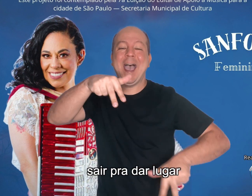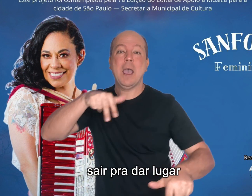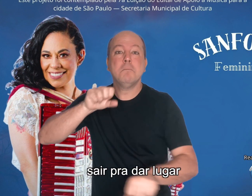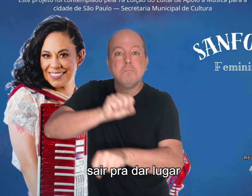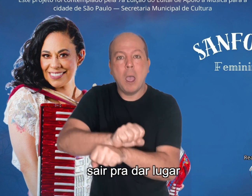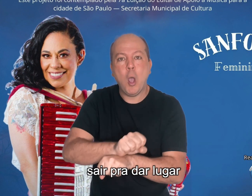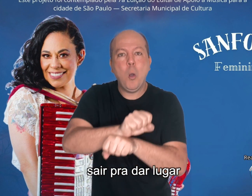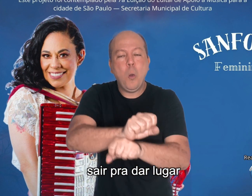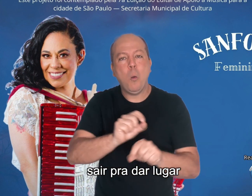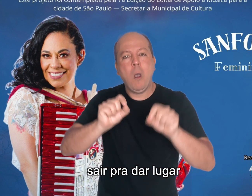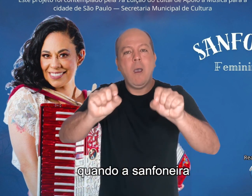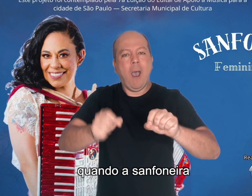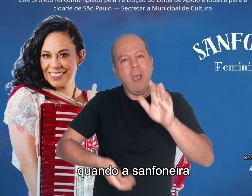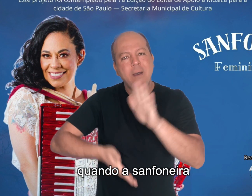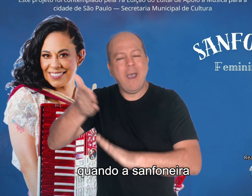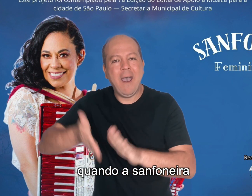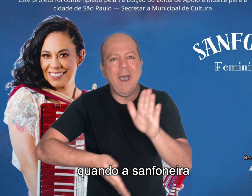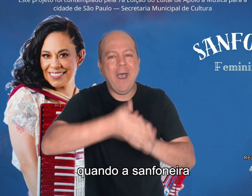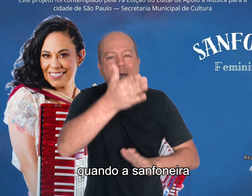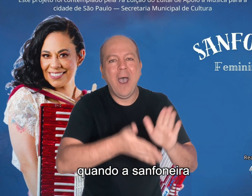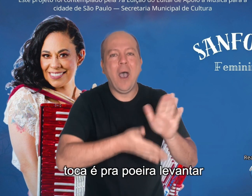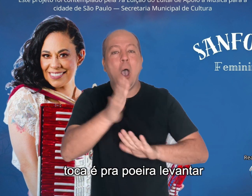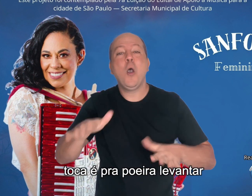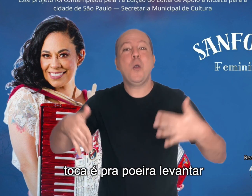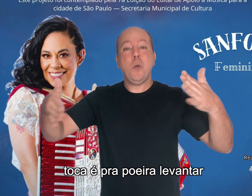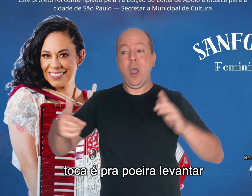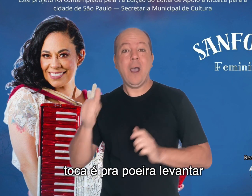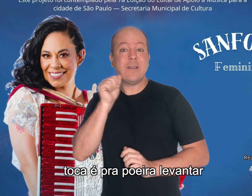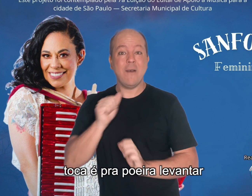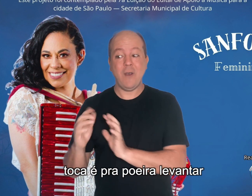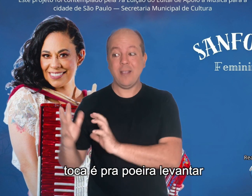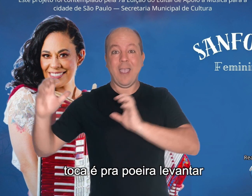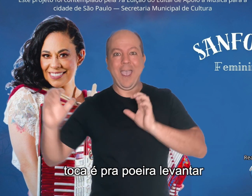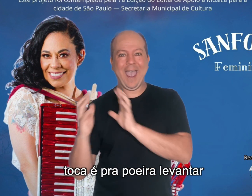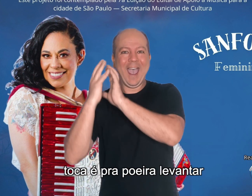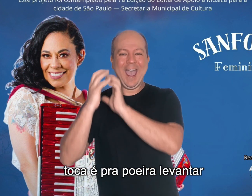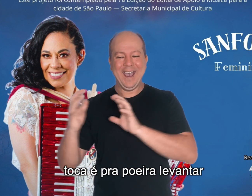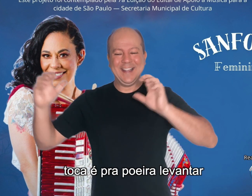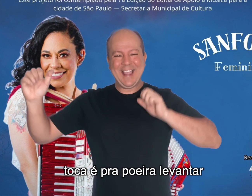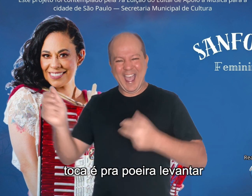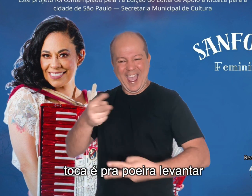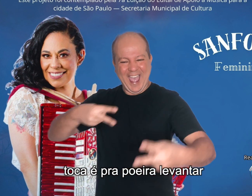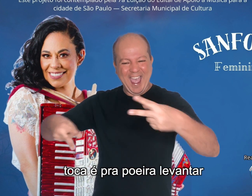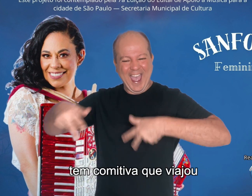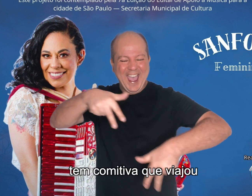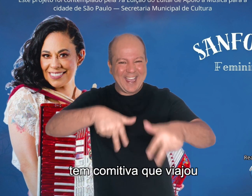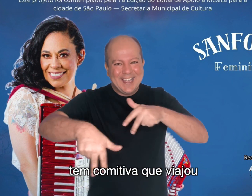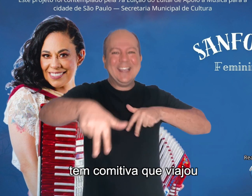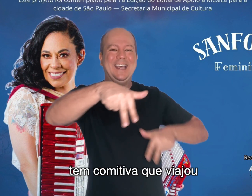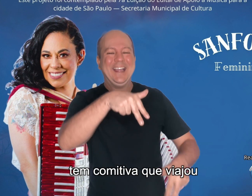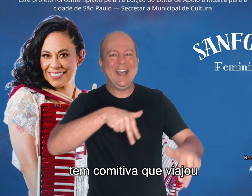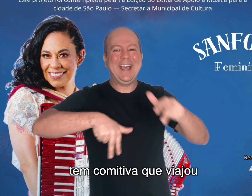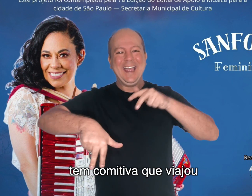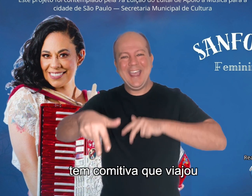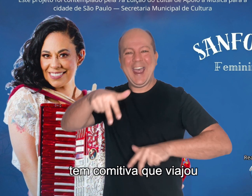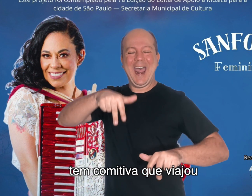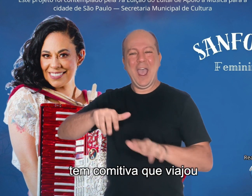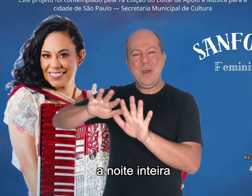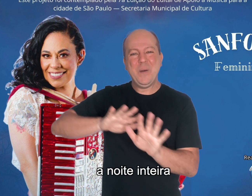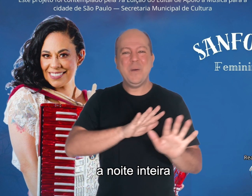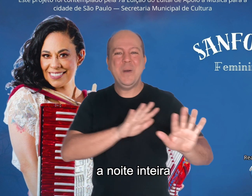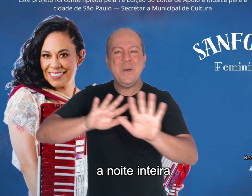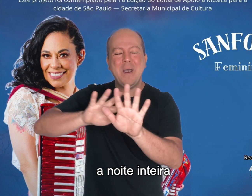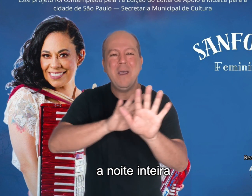tem que sair para dar lugar quando a sanfoneira toca pra poeira levantar tem comitiva que